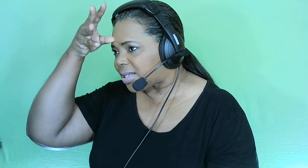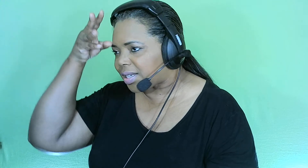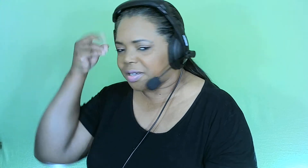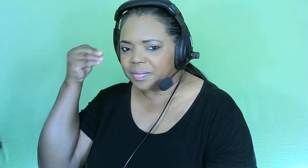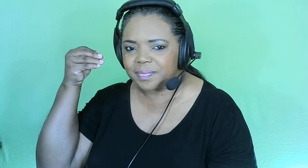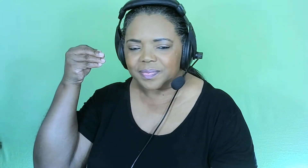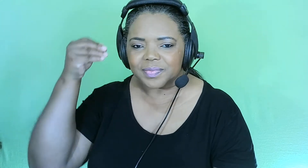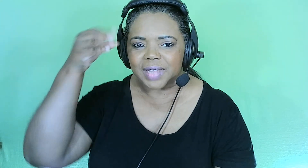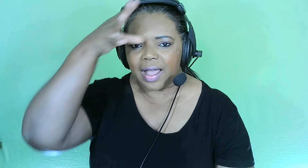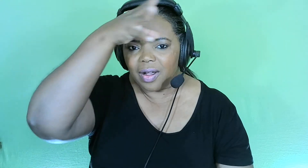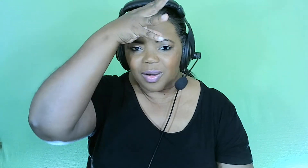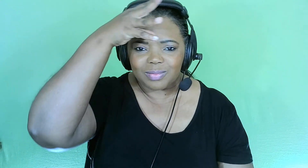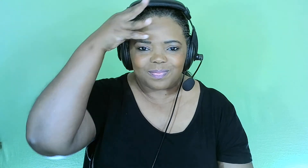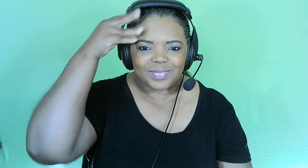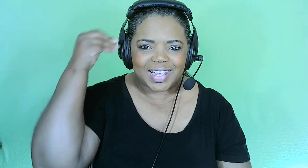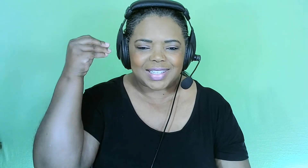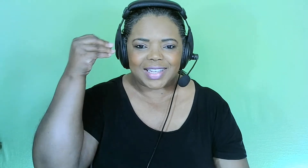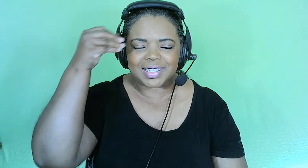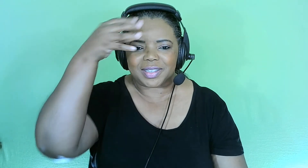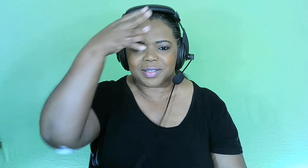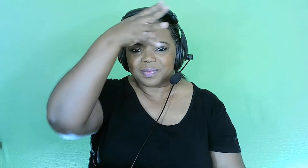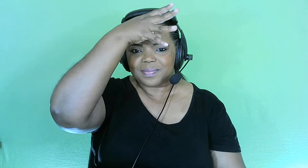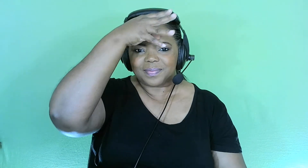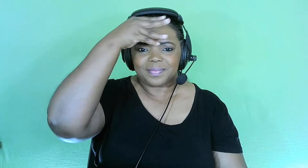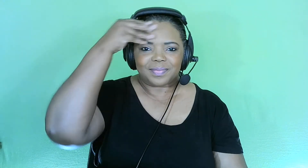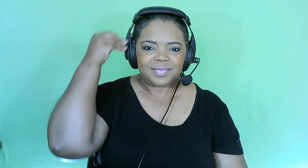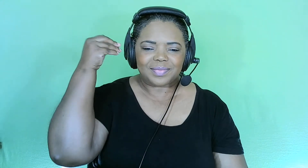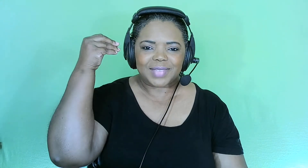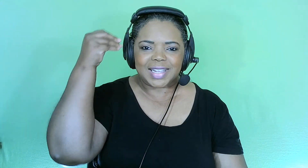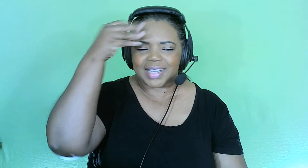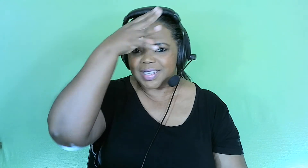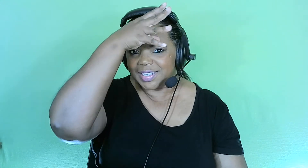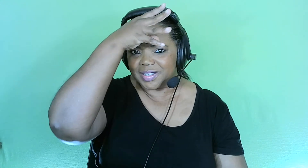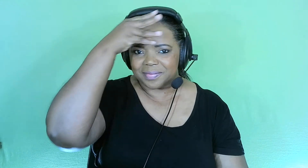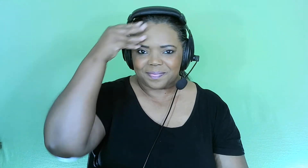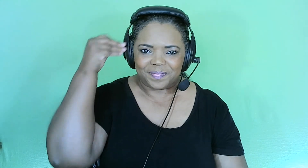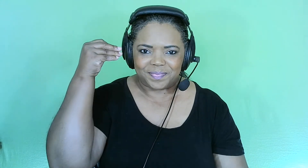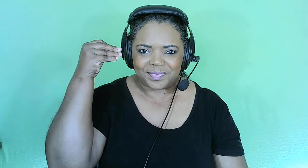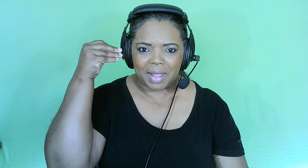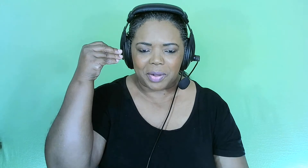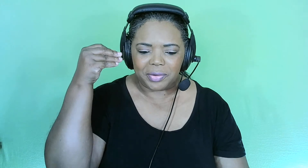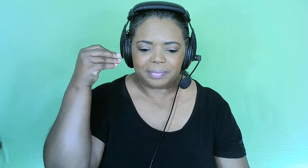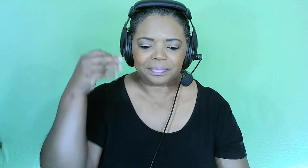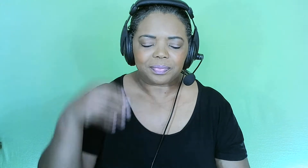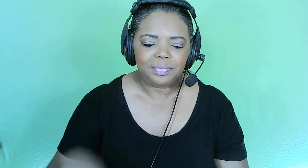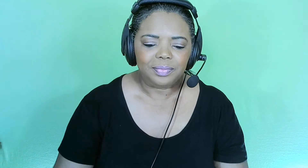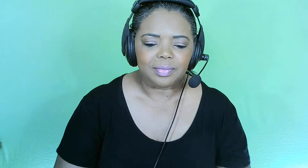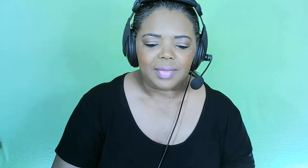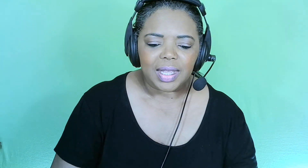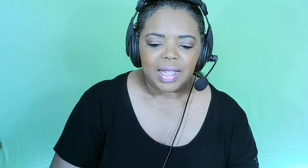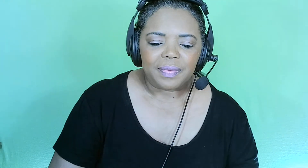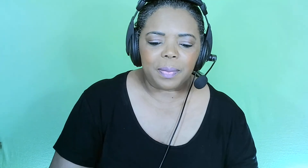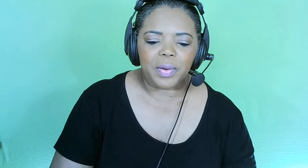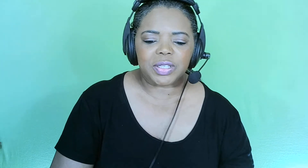Esquecer, tá? Ó, esquecer. Esquecer, tá bom? Depois eu